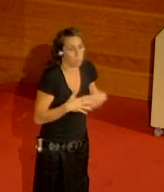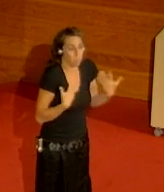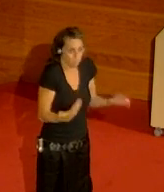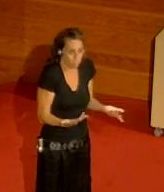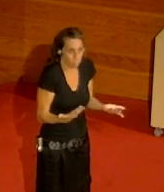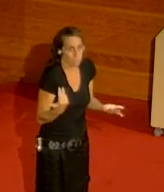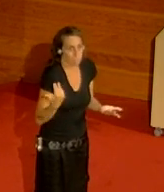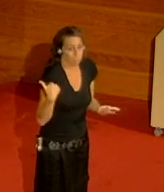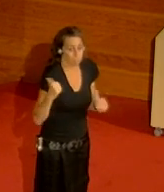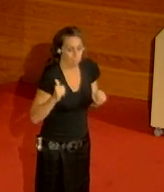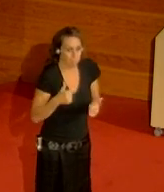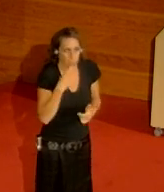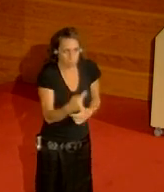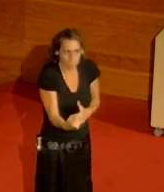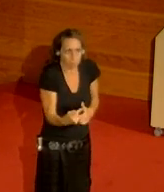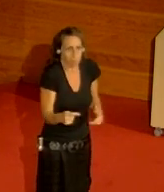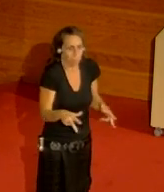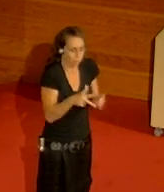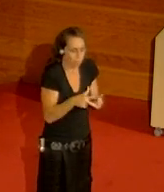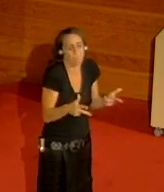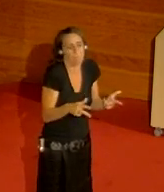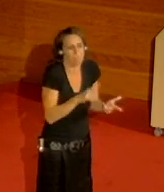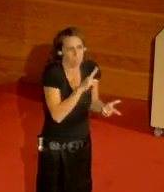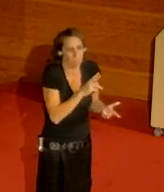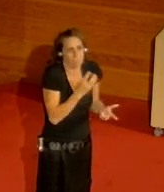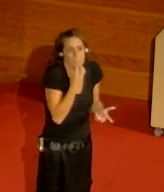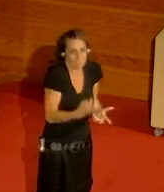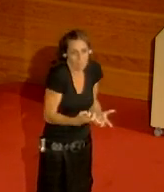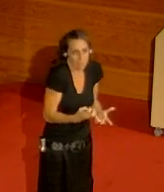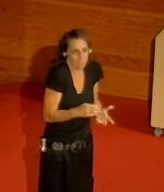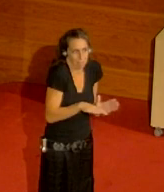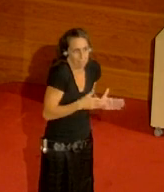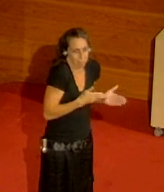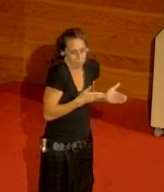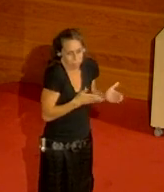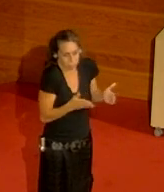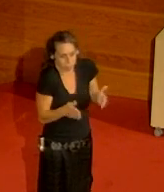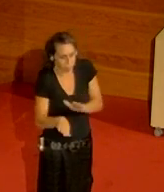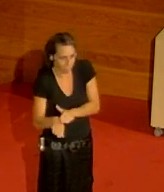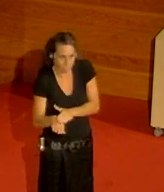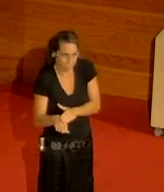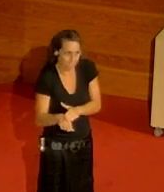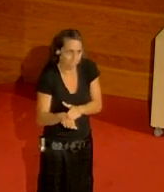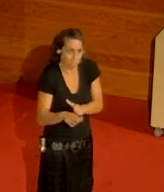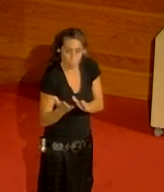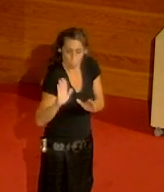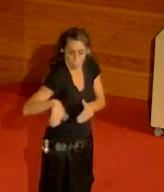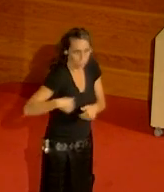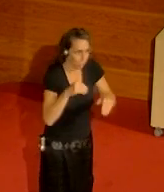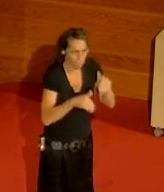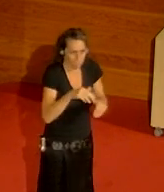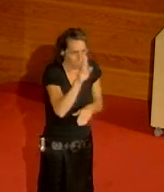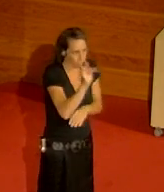la sociedad israelí ha ido mirando hacia la derecha y esto es el síntoma más claro y es que la ultraderecha que es